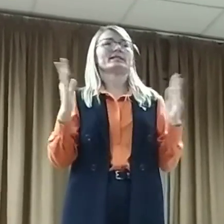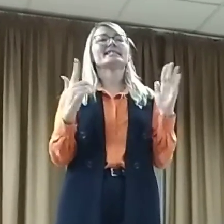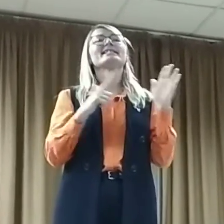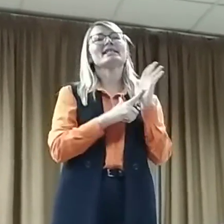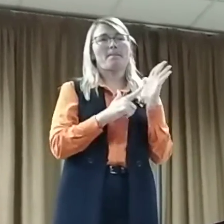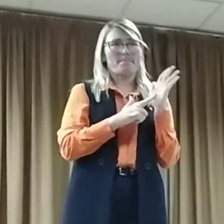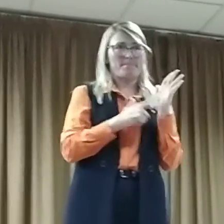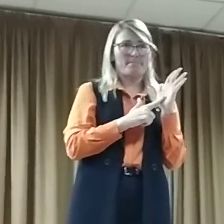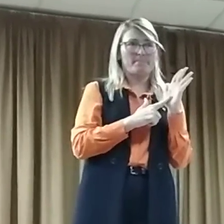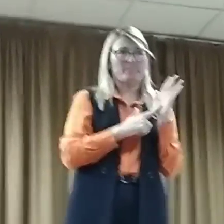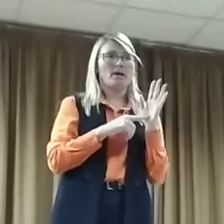силах. Выберем